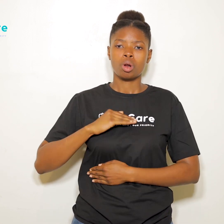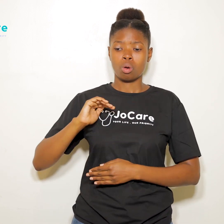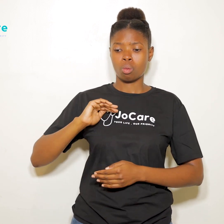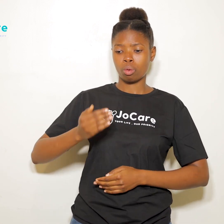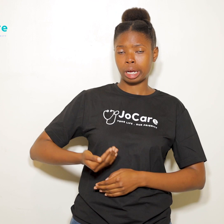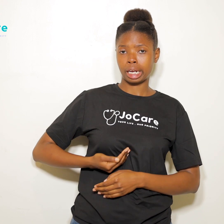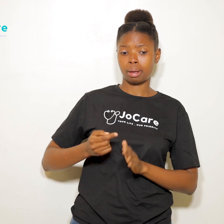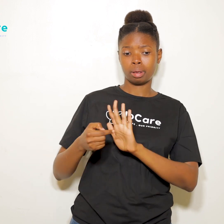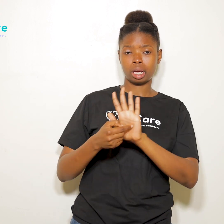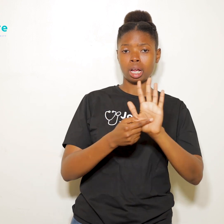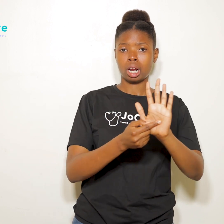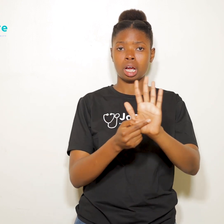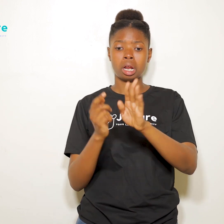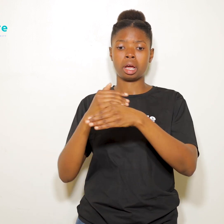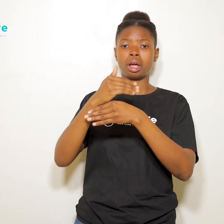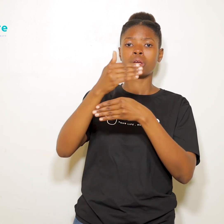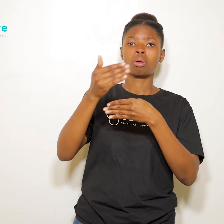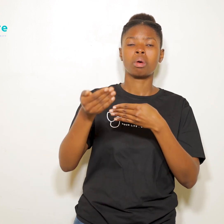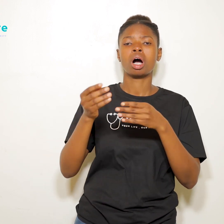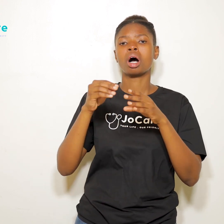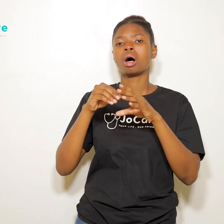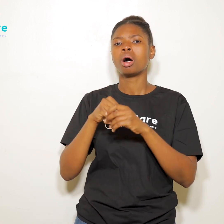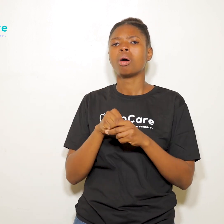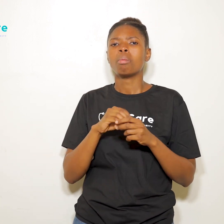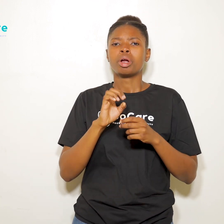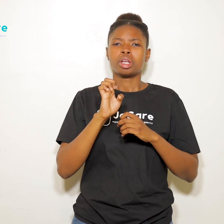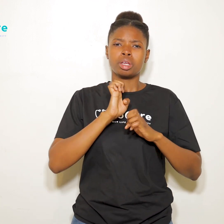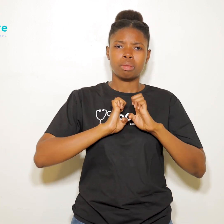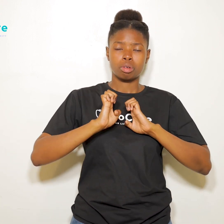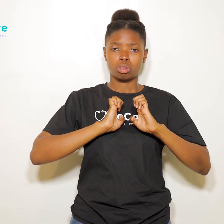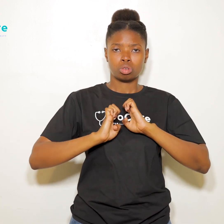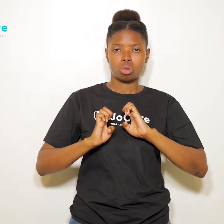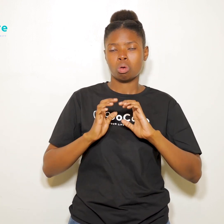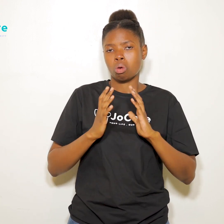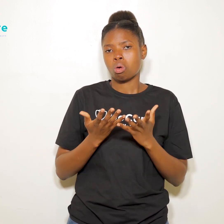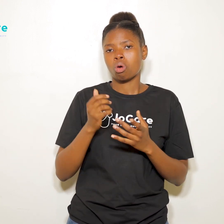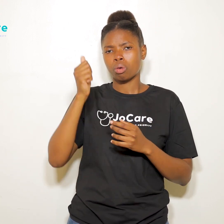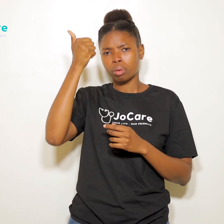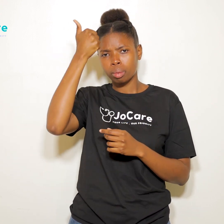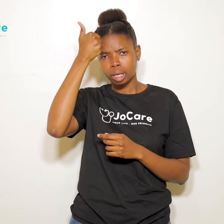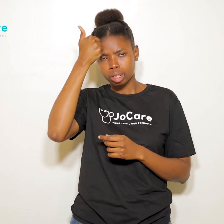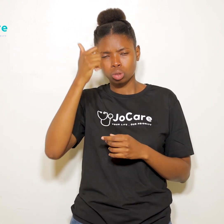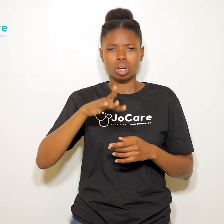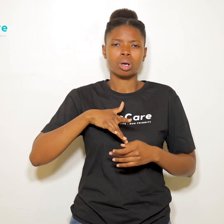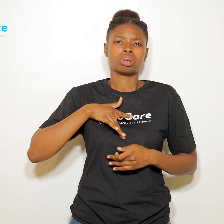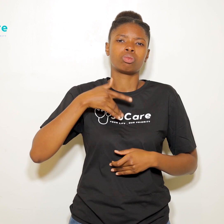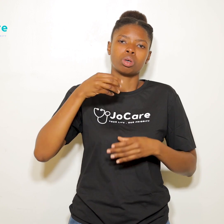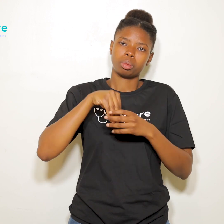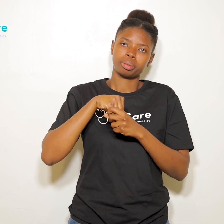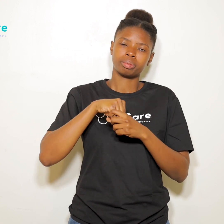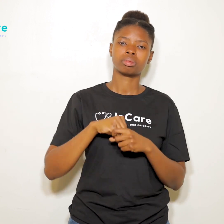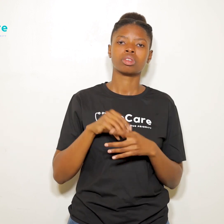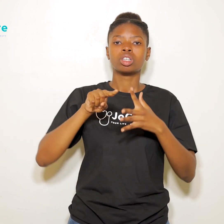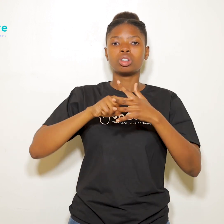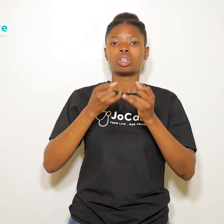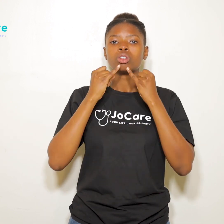byagaragara inyuma mu marangamutima cyangwa se ibimenyetso yakwiyumvamo? Muratangira mutubwira nyine uko uko